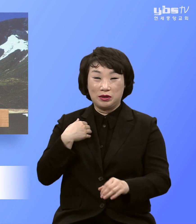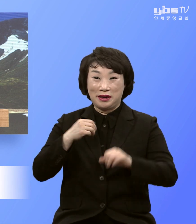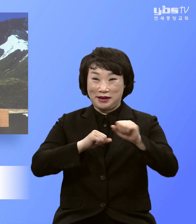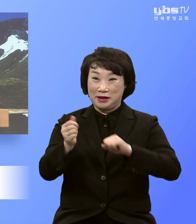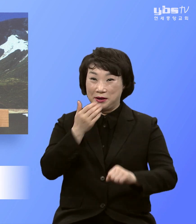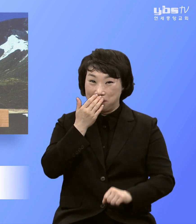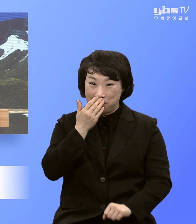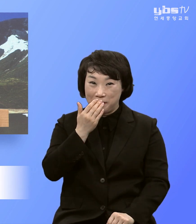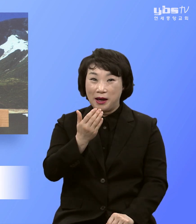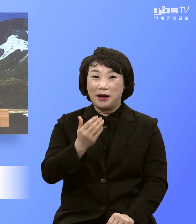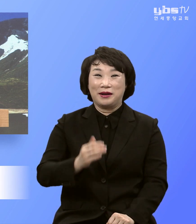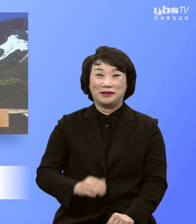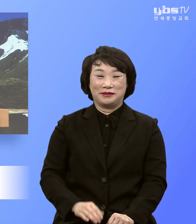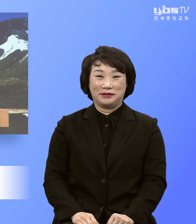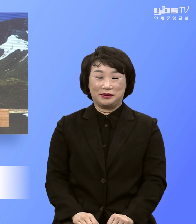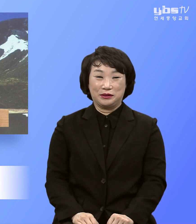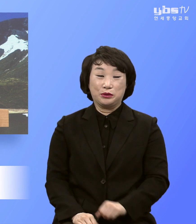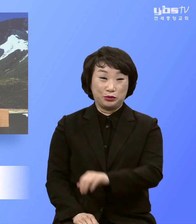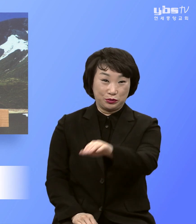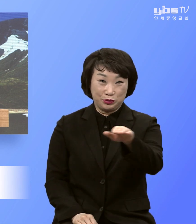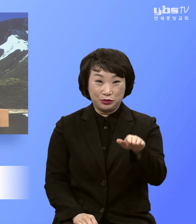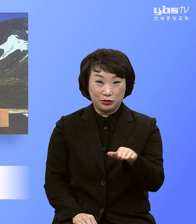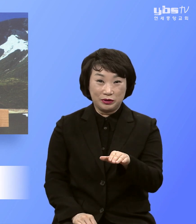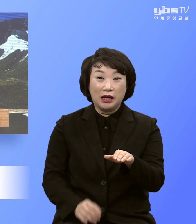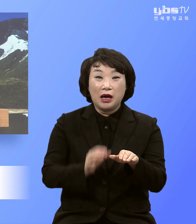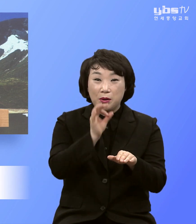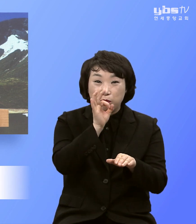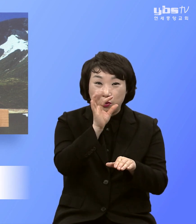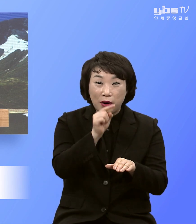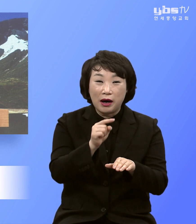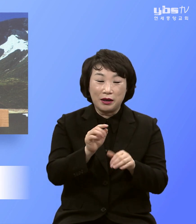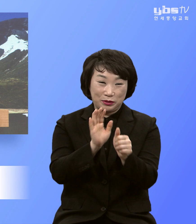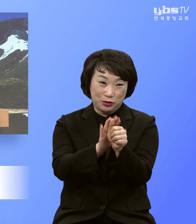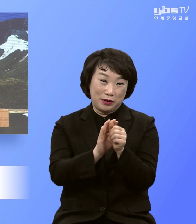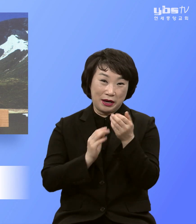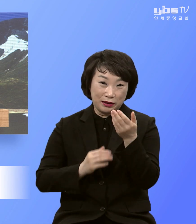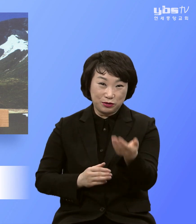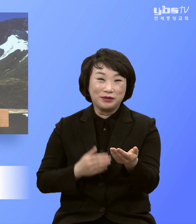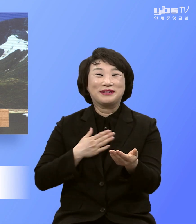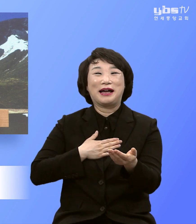수 있는 우리의 불가능을 돕는